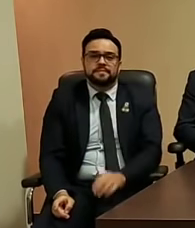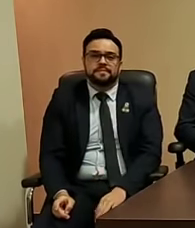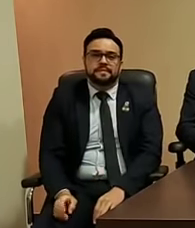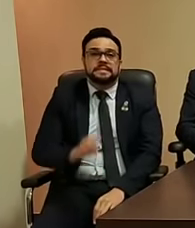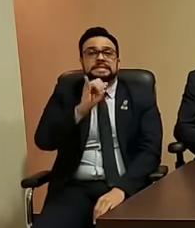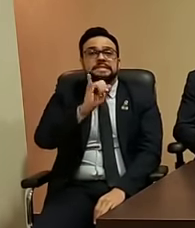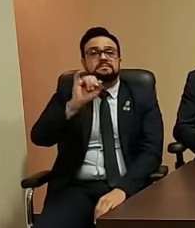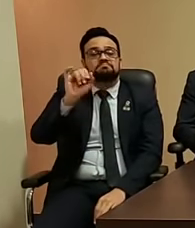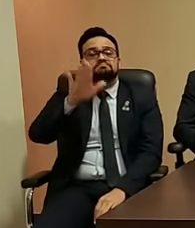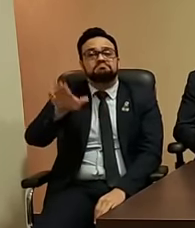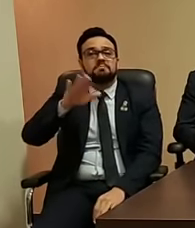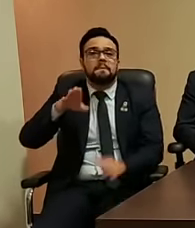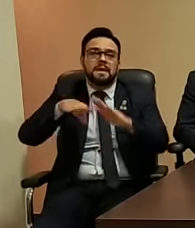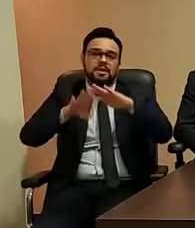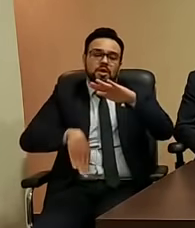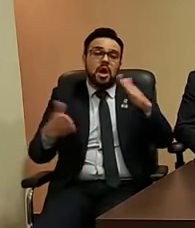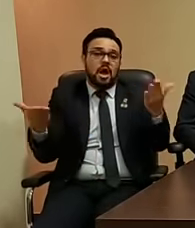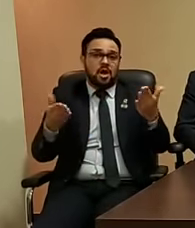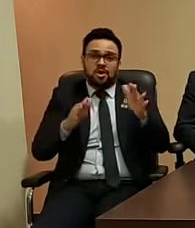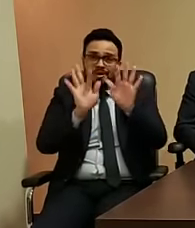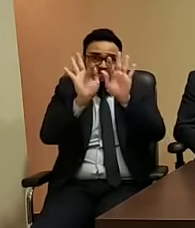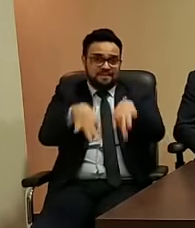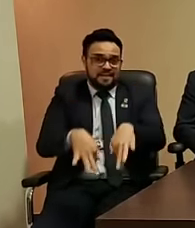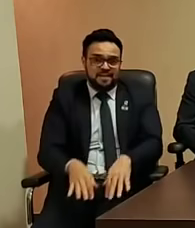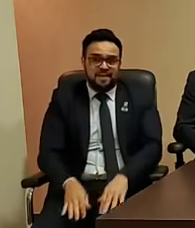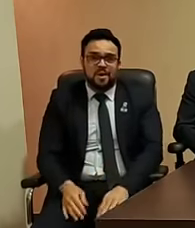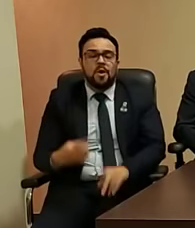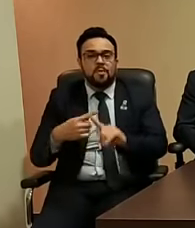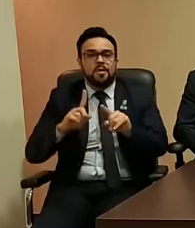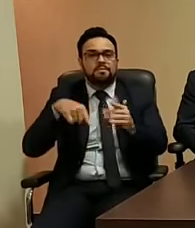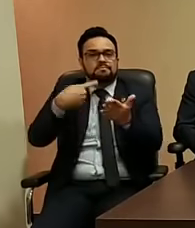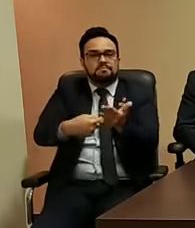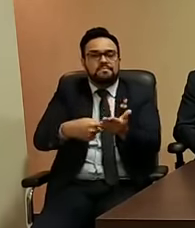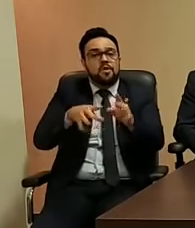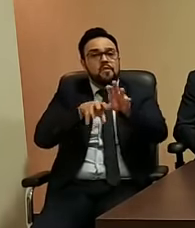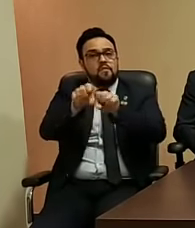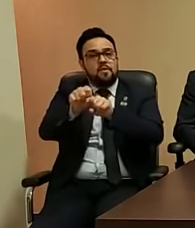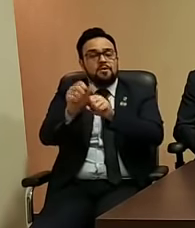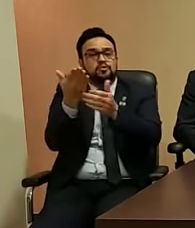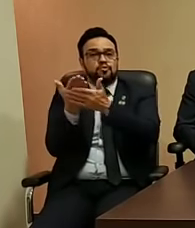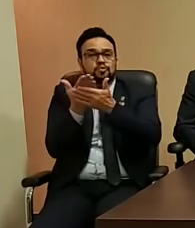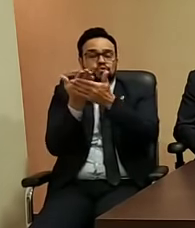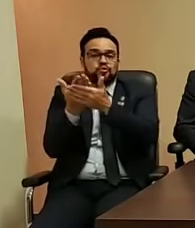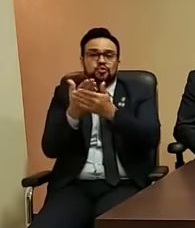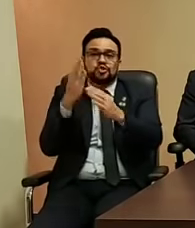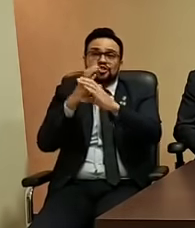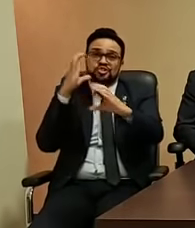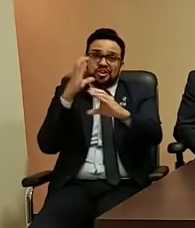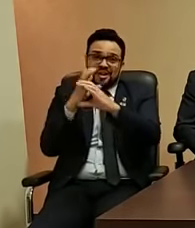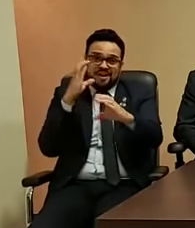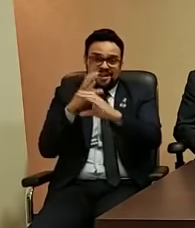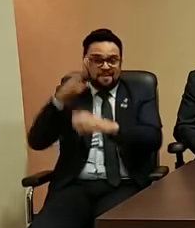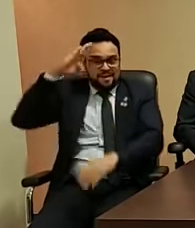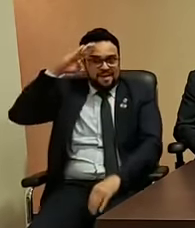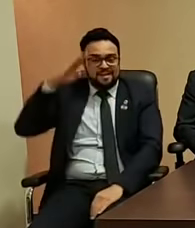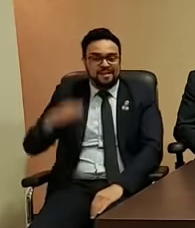um menor infrator. Pessoal, vamos ter que encerrar porque temos uma formatura no Instituto Militar de Engenharia. Vamos lá.